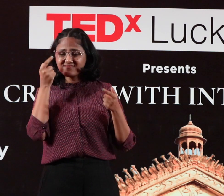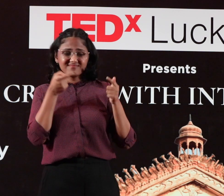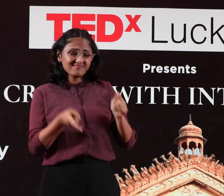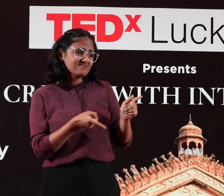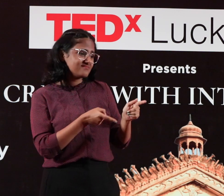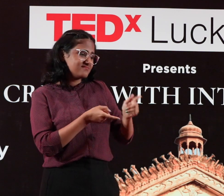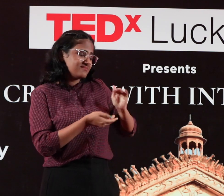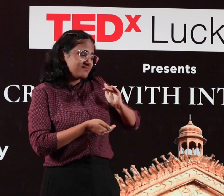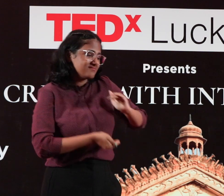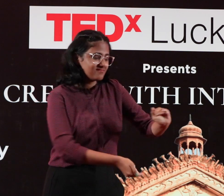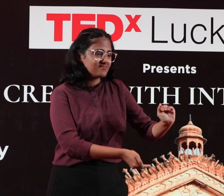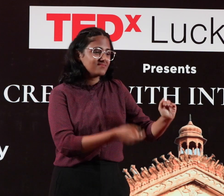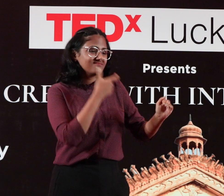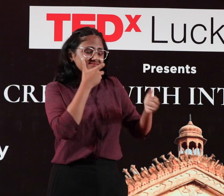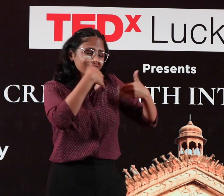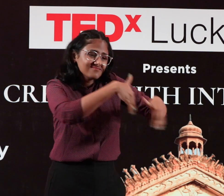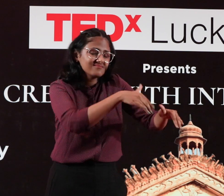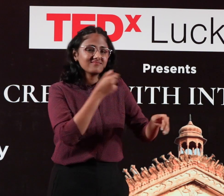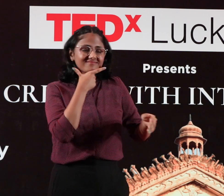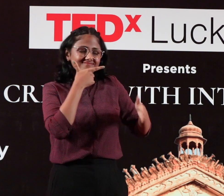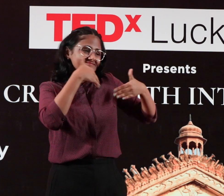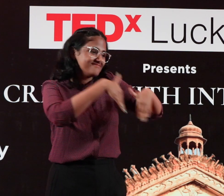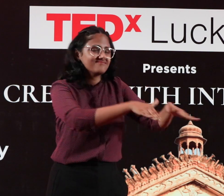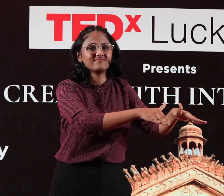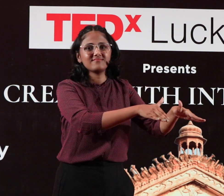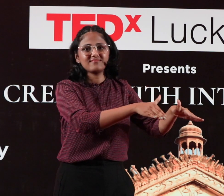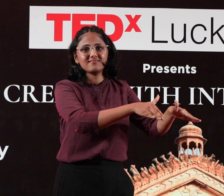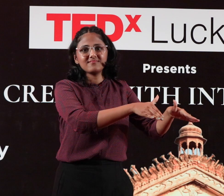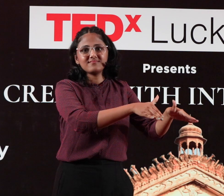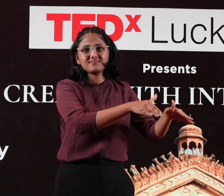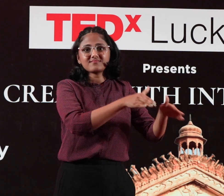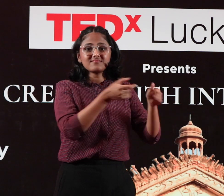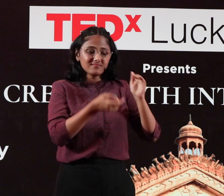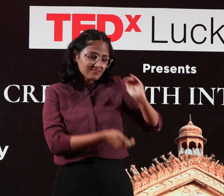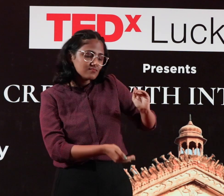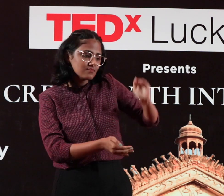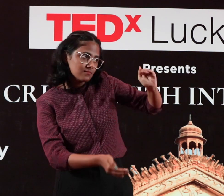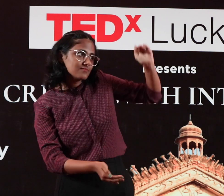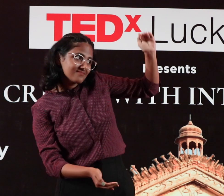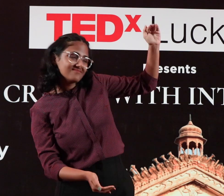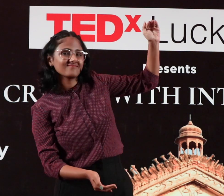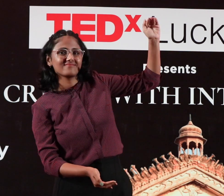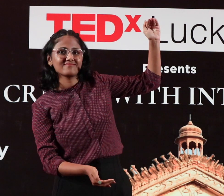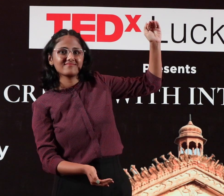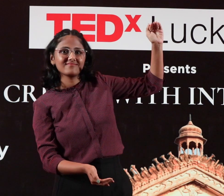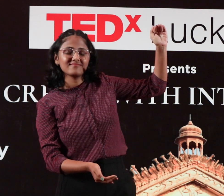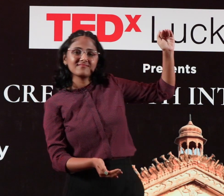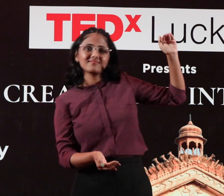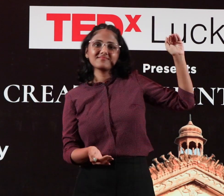है, हंसने दो, मुस्कुराने दो, खेलने दो जरा। बच्चा धीरे धीरे बड़ा होते रहता है। माँ